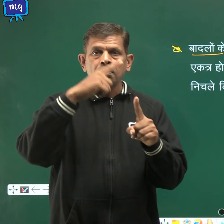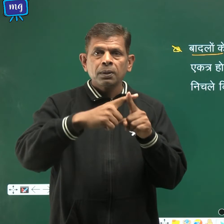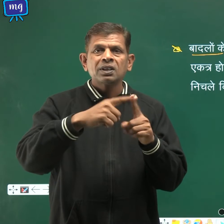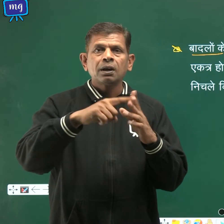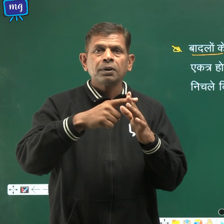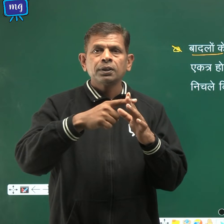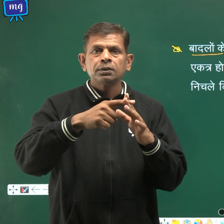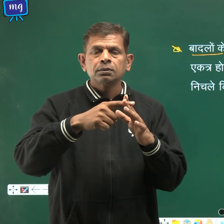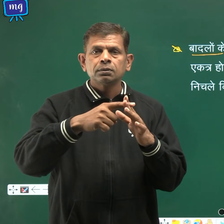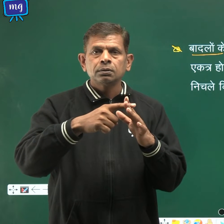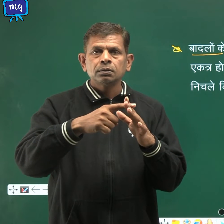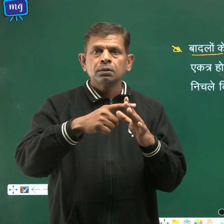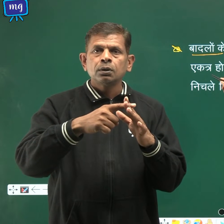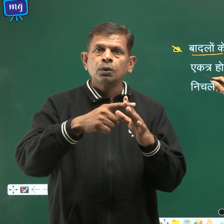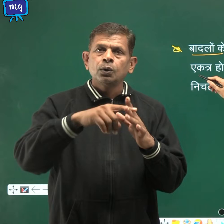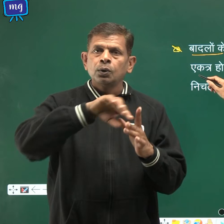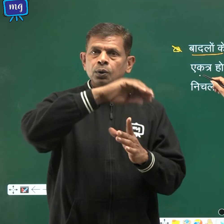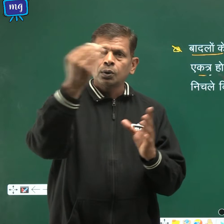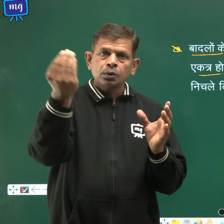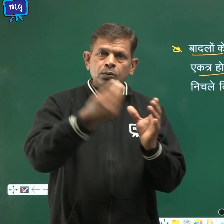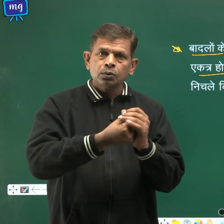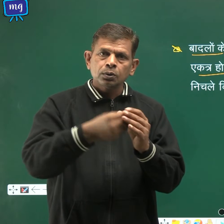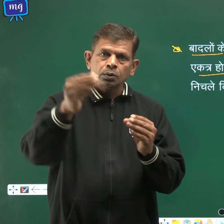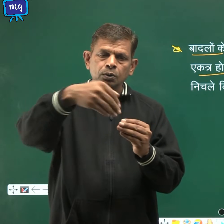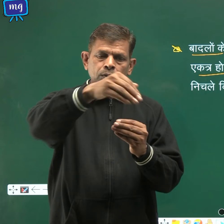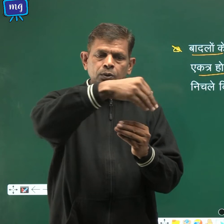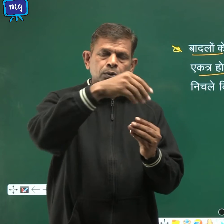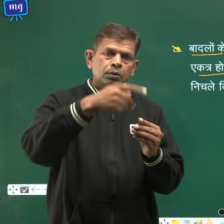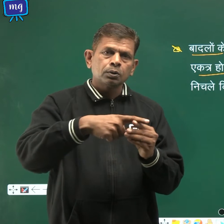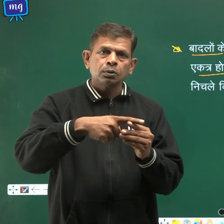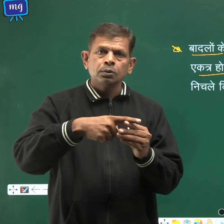धनावेश एकत्र हो जाते हैं